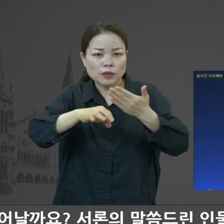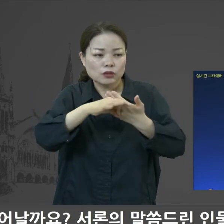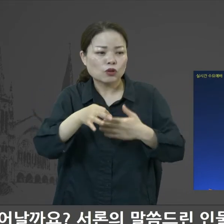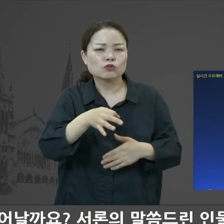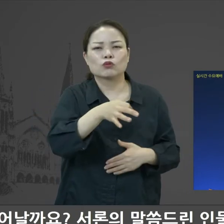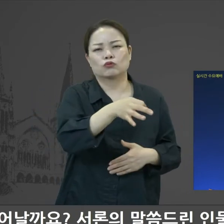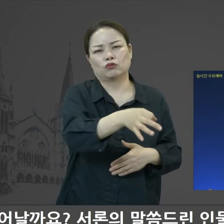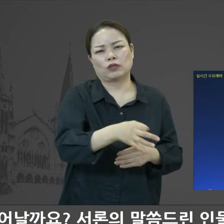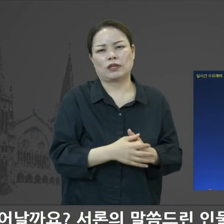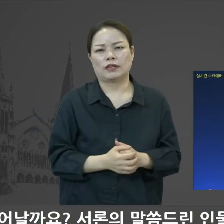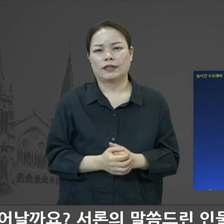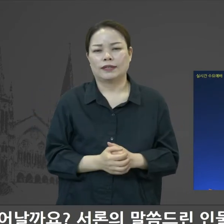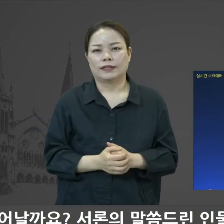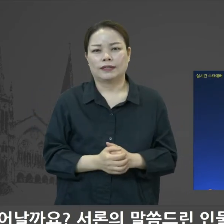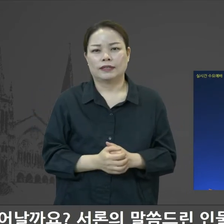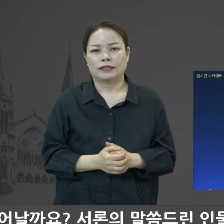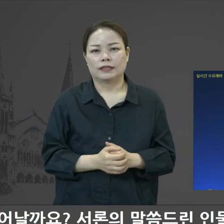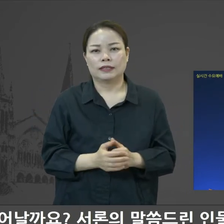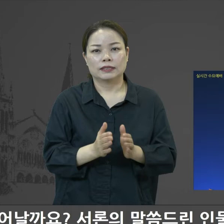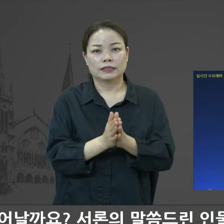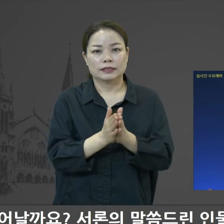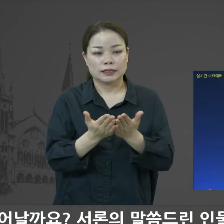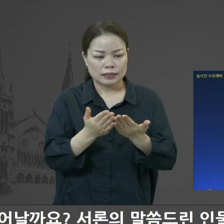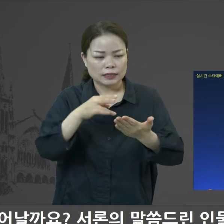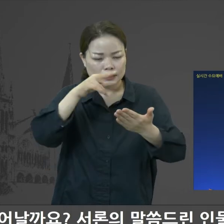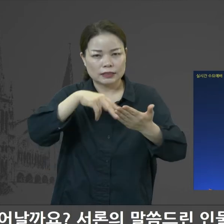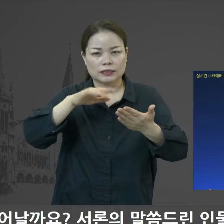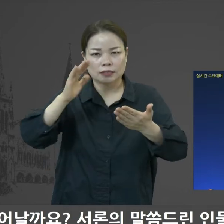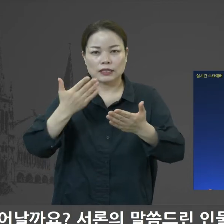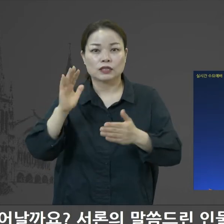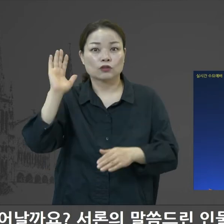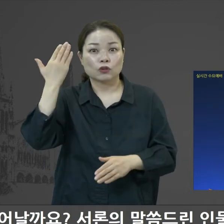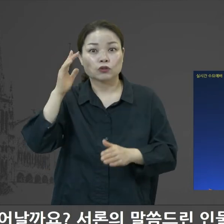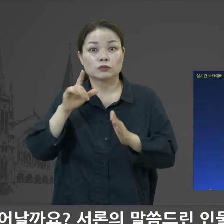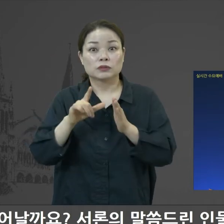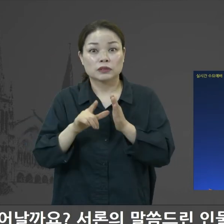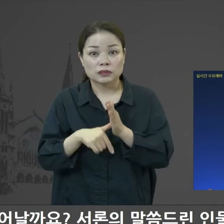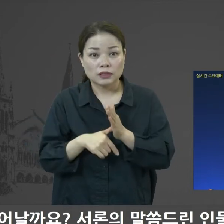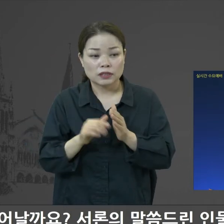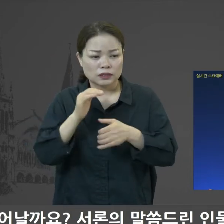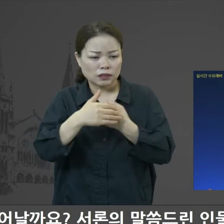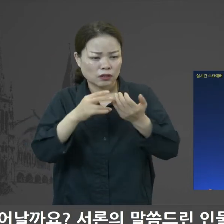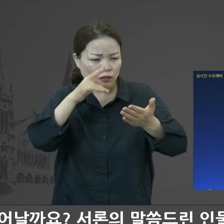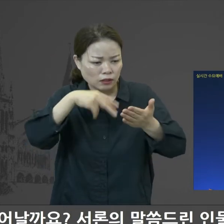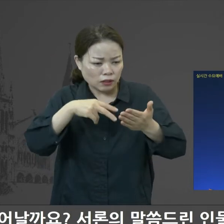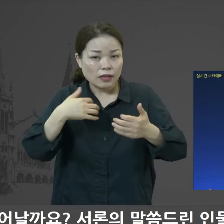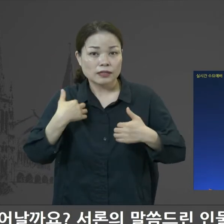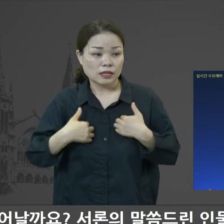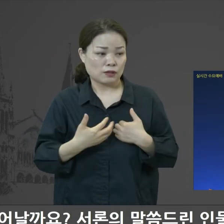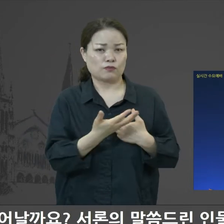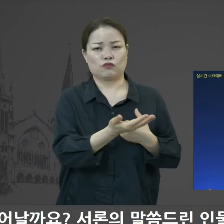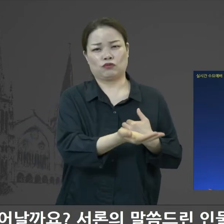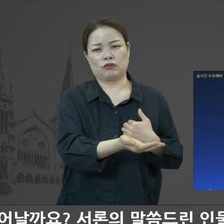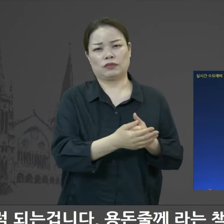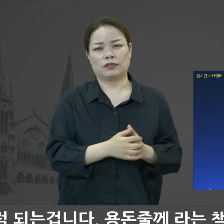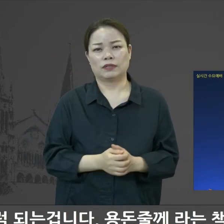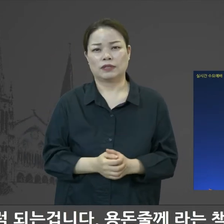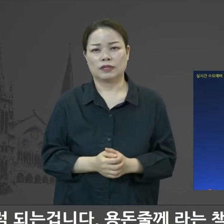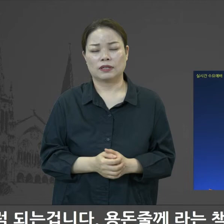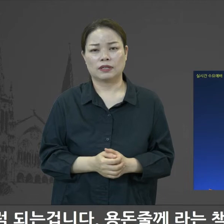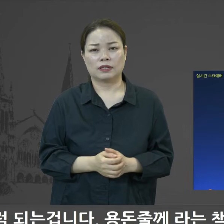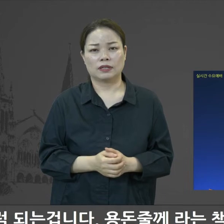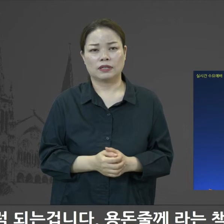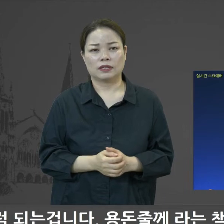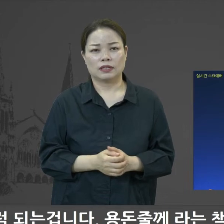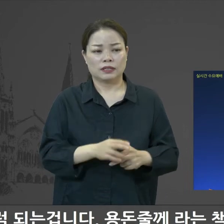줄게 하는 그런 책 읽기가 될 것입니다. 요즘 시대라면 성경 읽으면 게임 시켜줄게 이렇게 얘기하는 거죠.